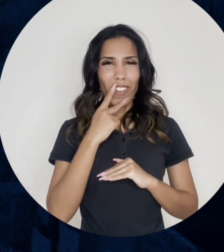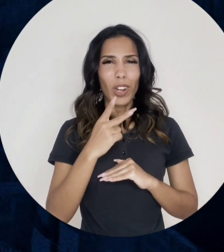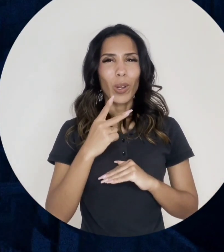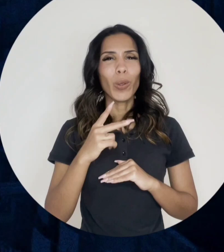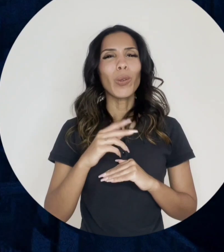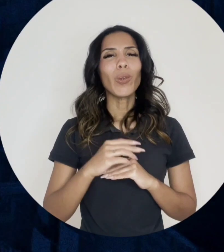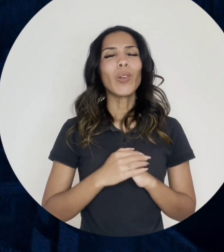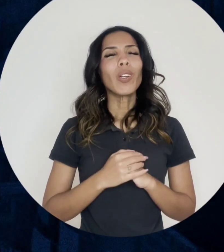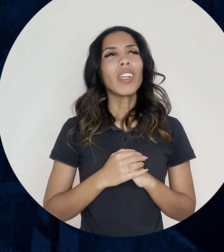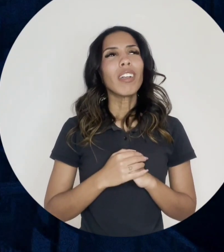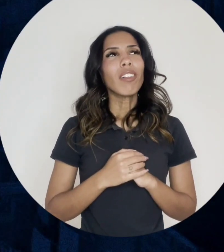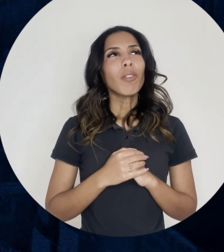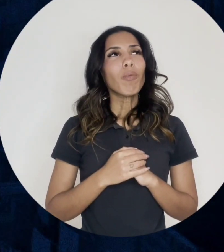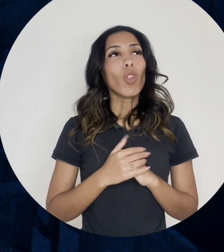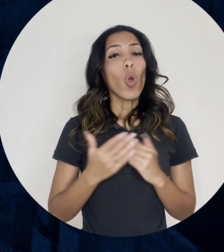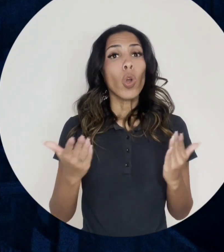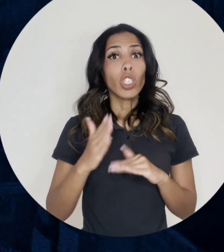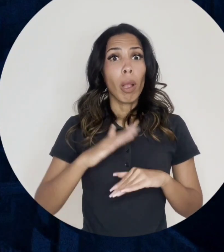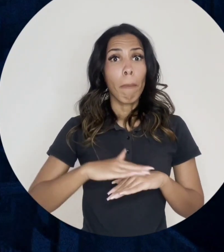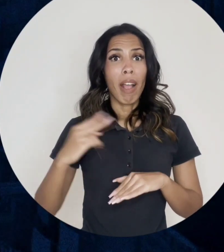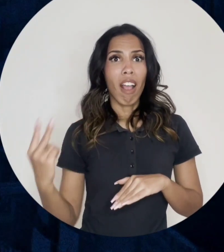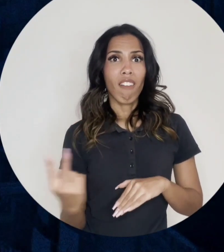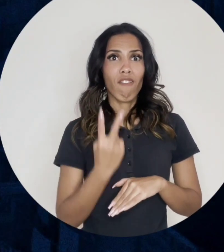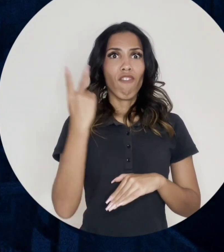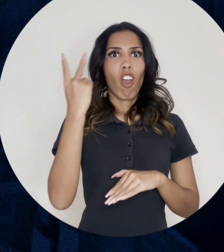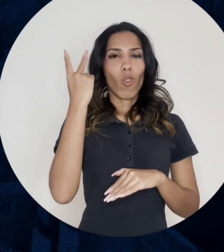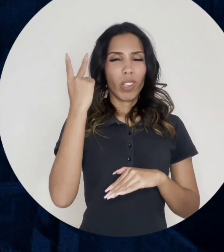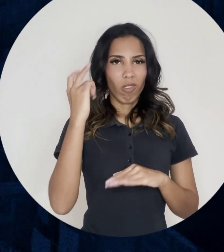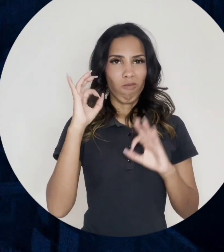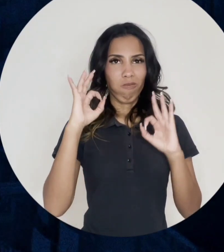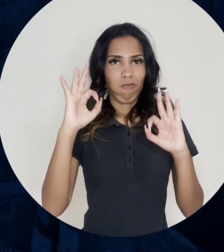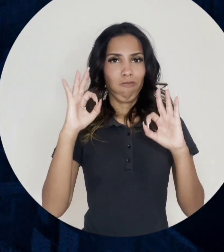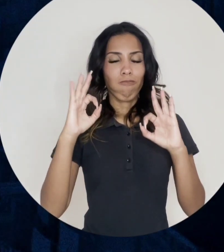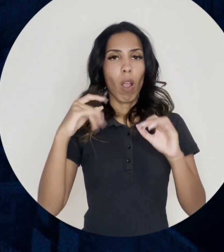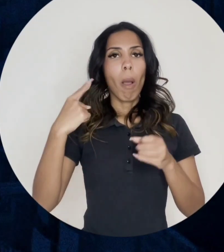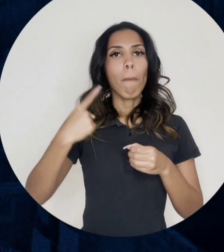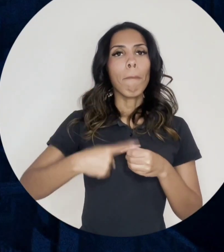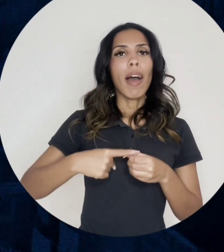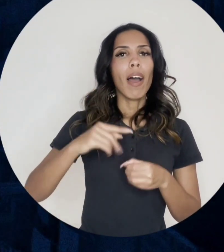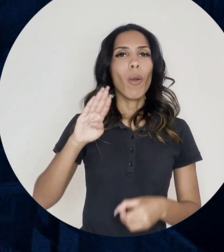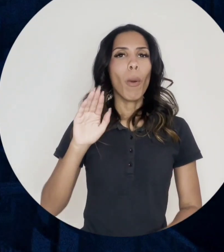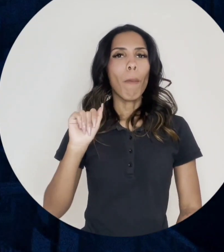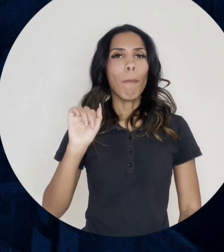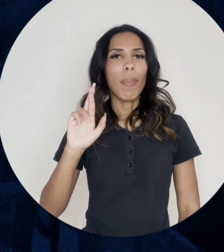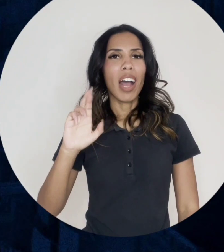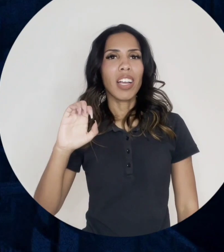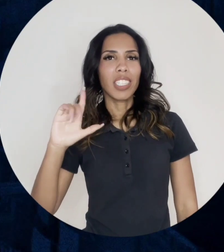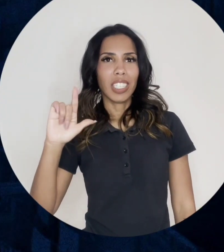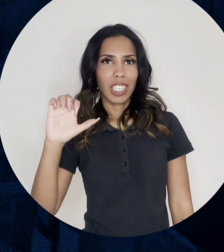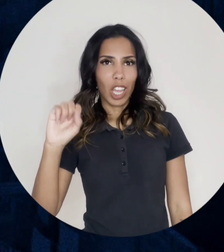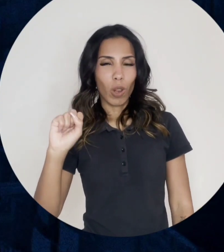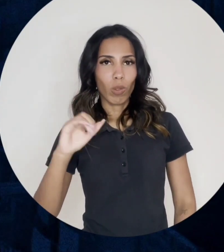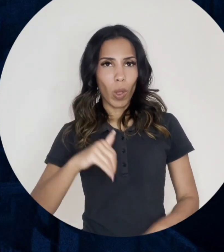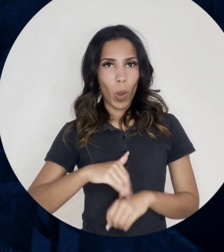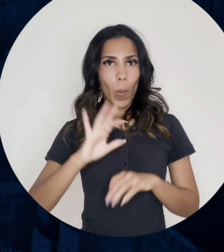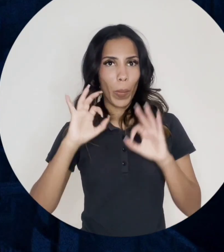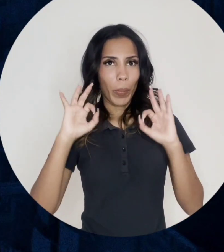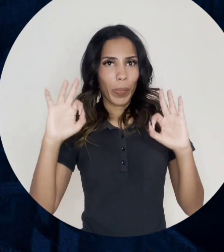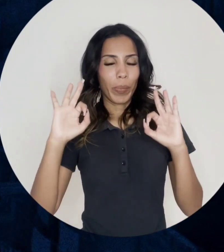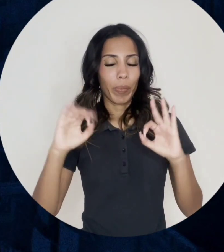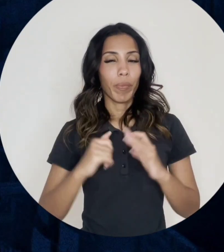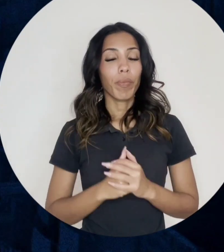e hoje em dia a parte mais valorizada é a parte lá de baixo, o bairro Barcelos. Como que era nessa época? Falavam desde então que